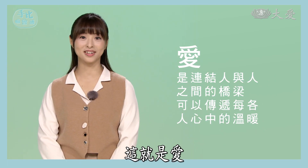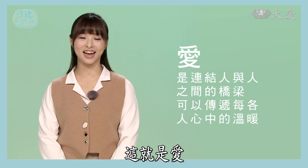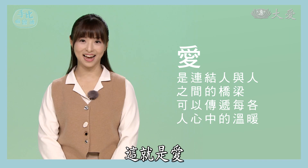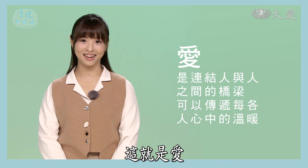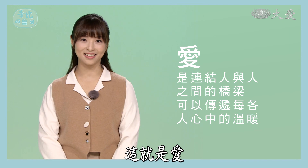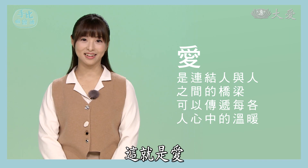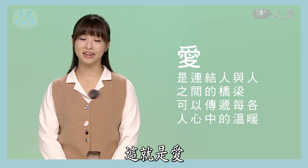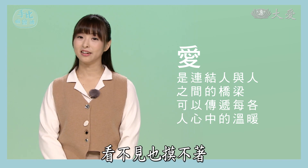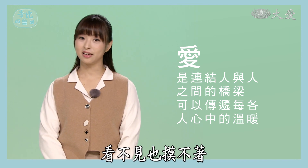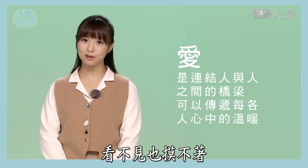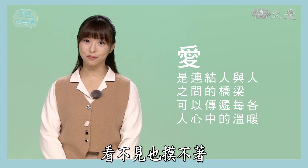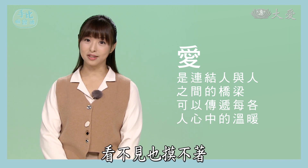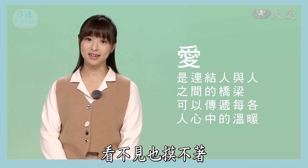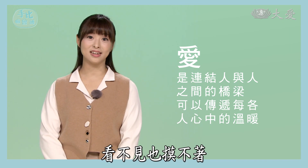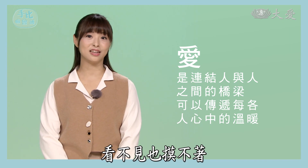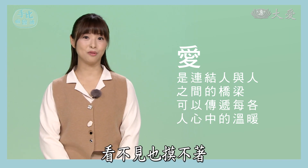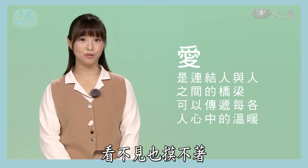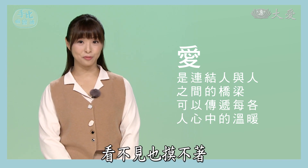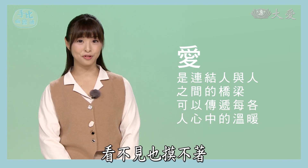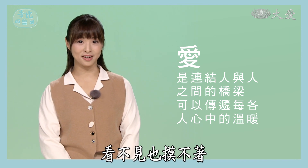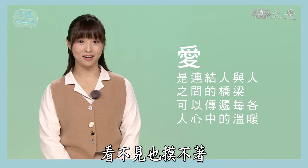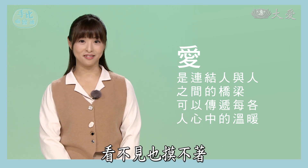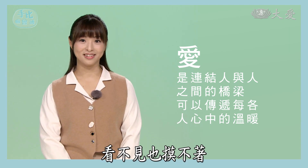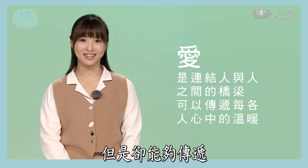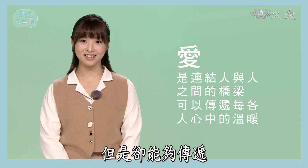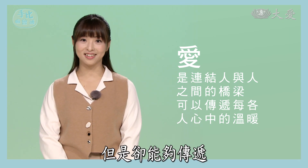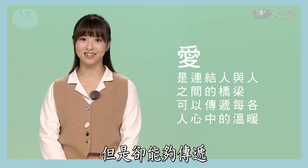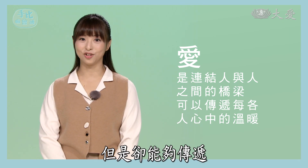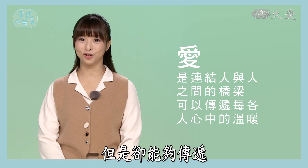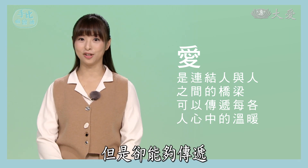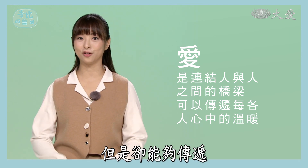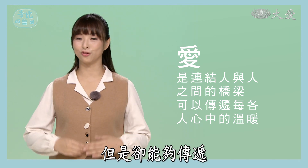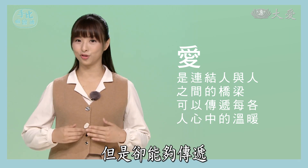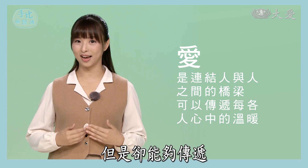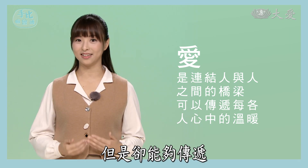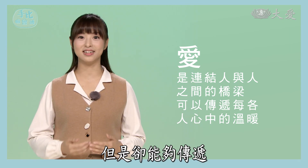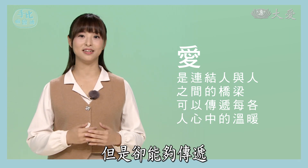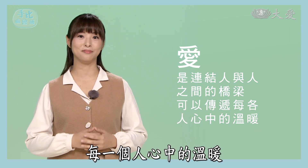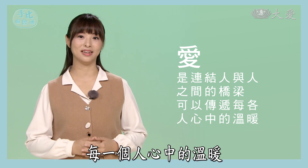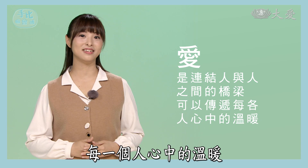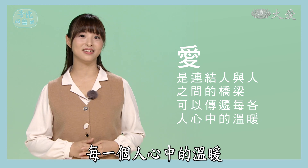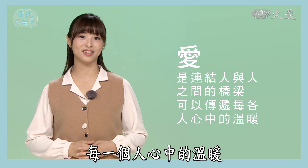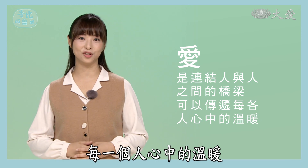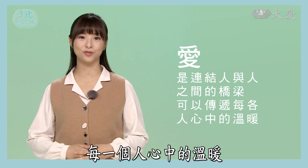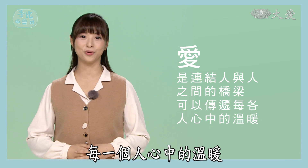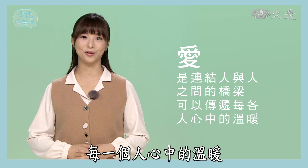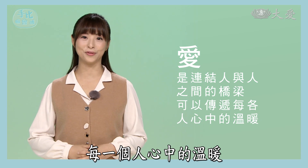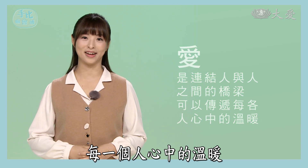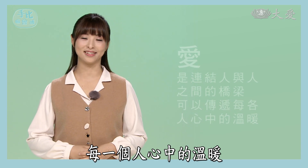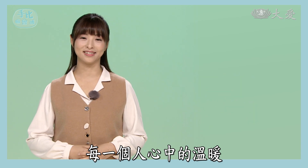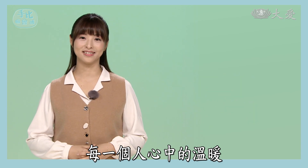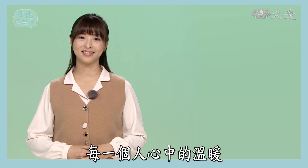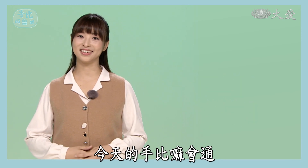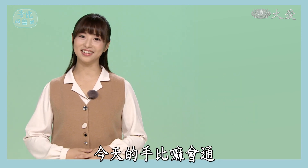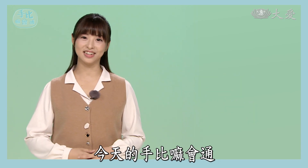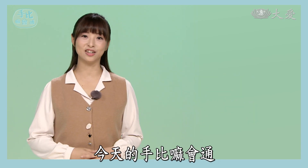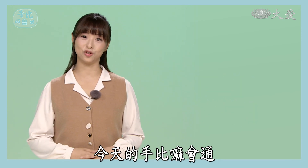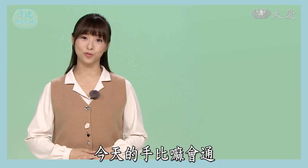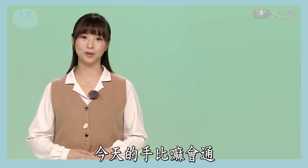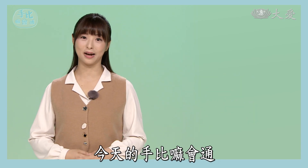爱。看不见，也摸不着，但是呢，却能够传递每一个人心中的温暖。今天的 Chubby 马来